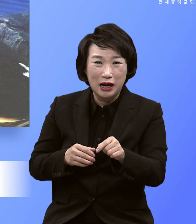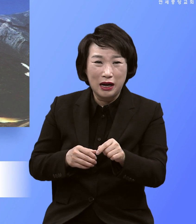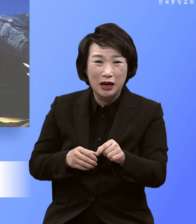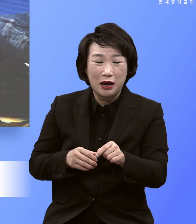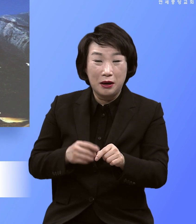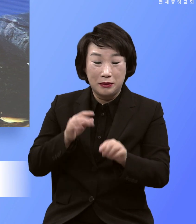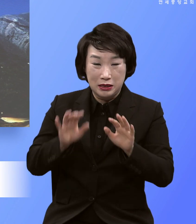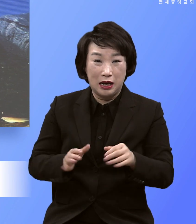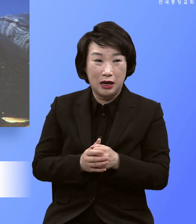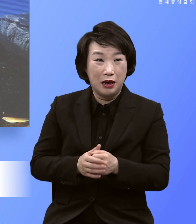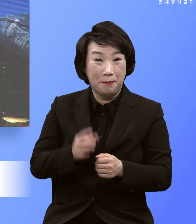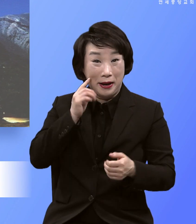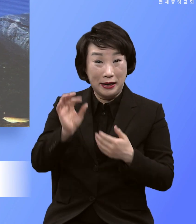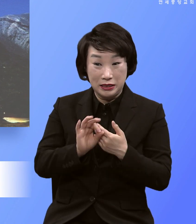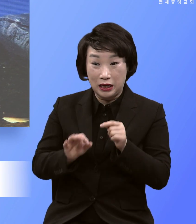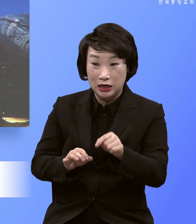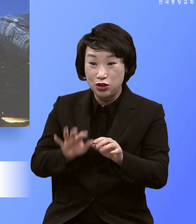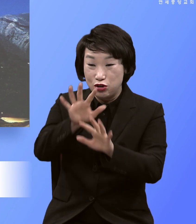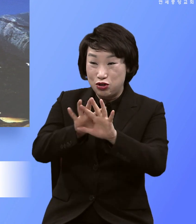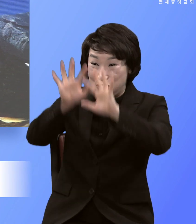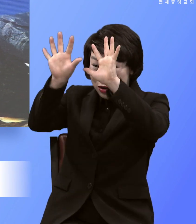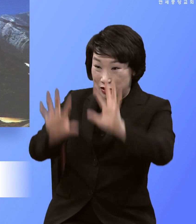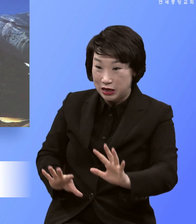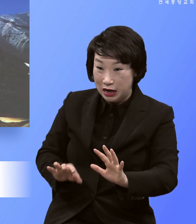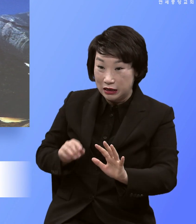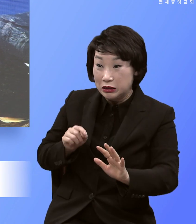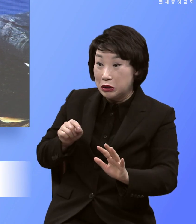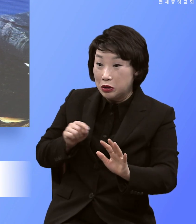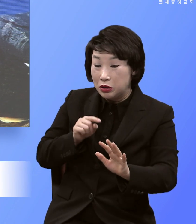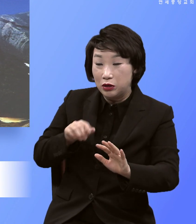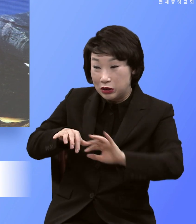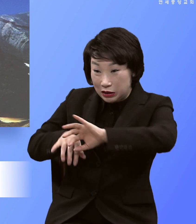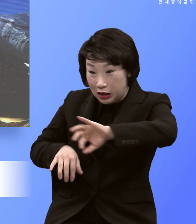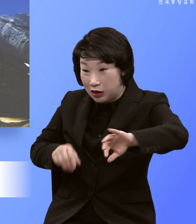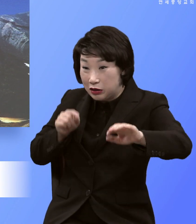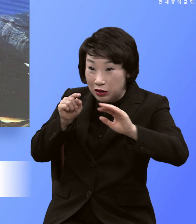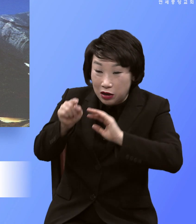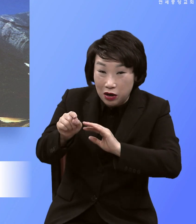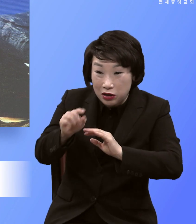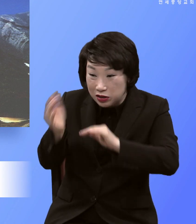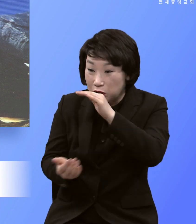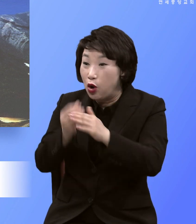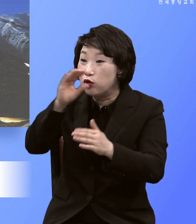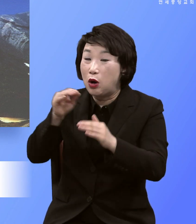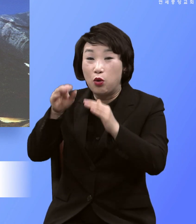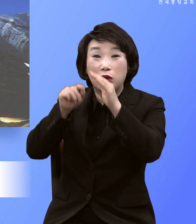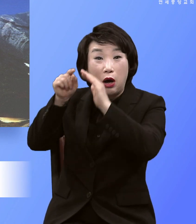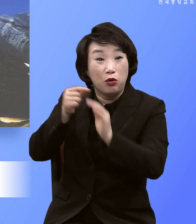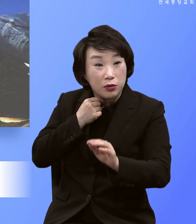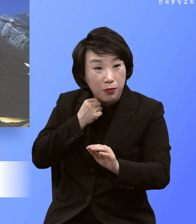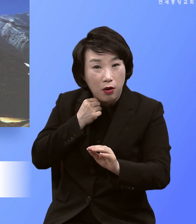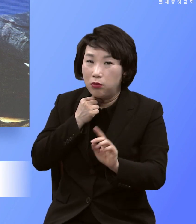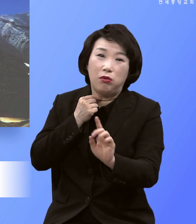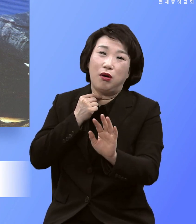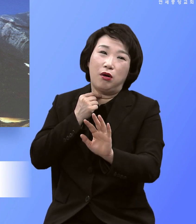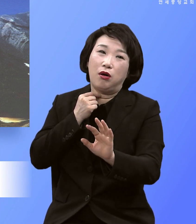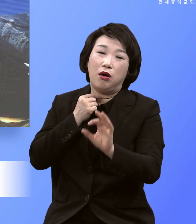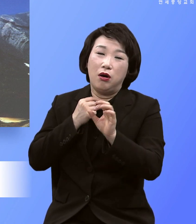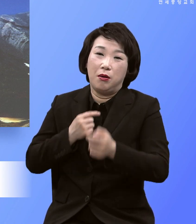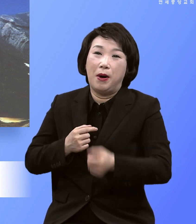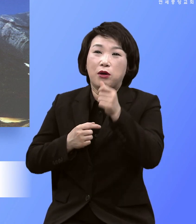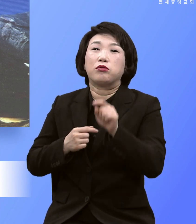누가 만약에 그 휘장 사이로 제치고 성지성소에 들어가면 그